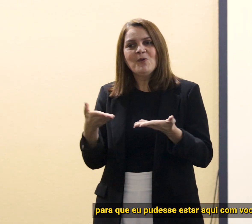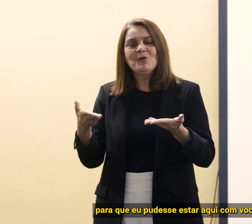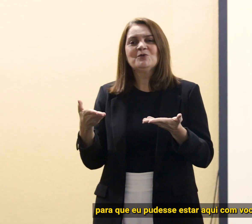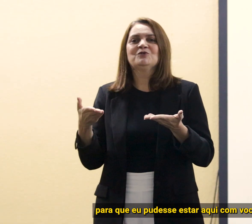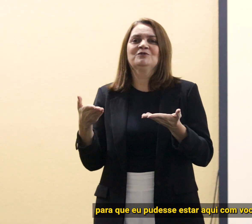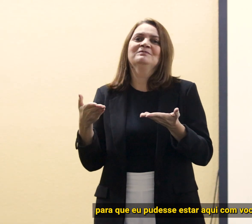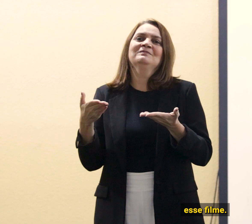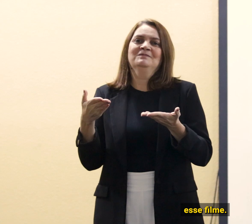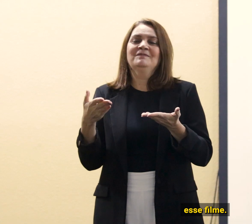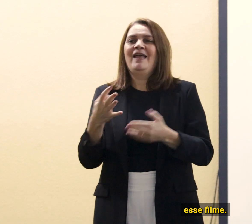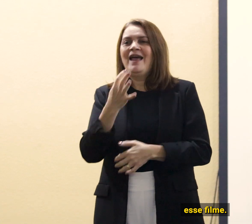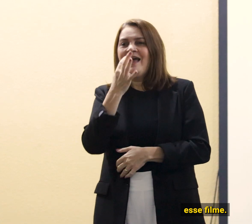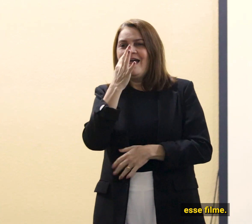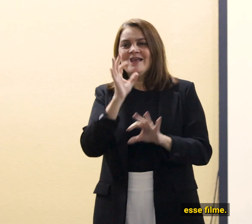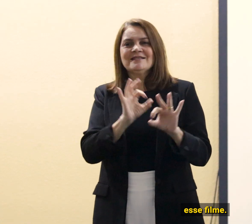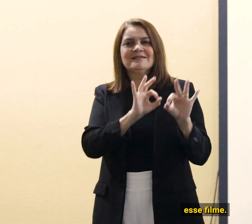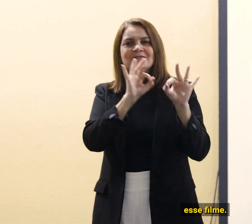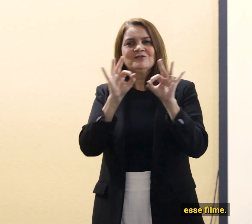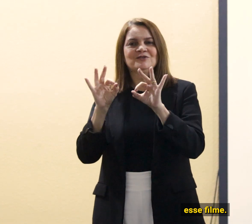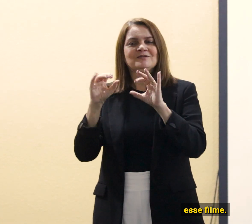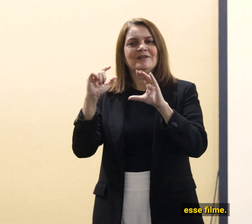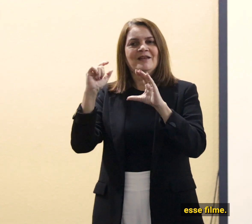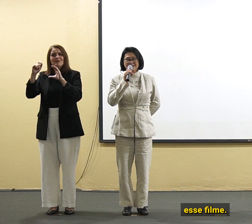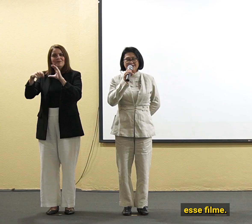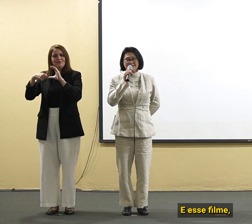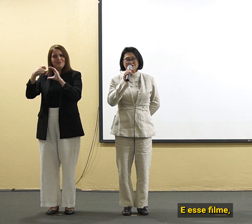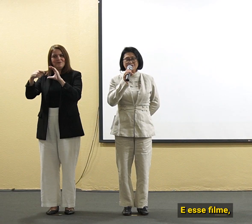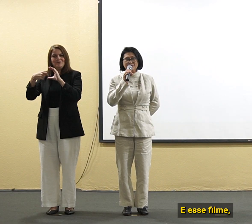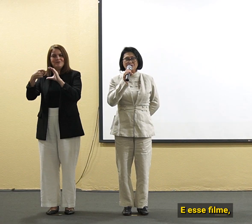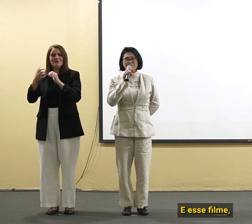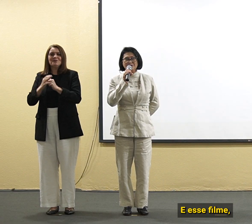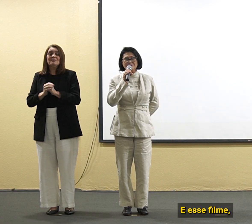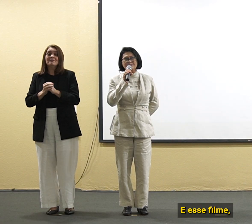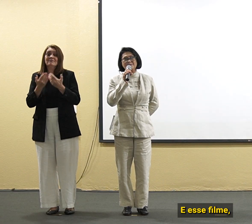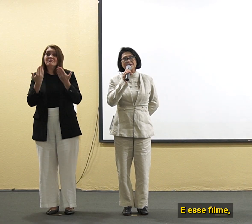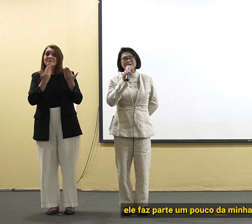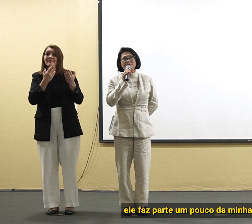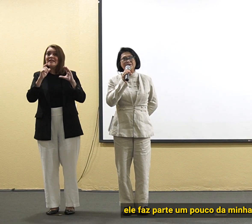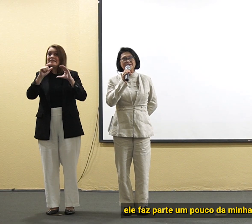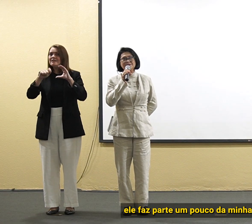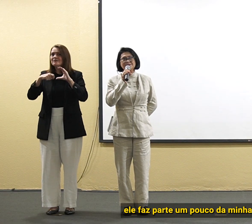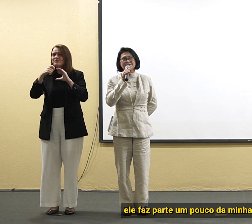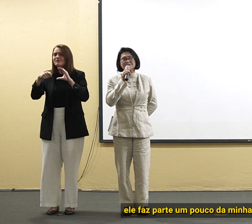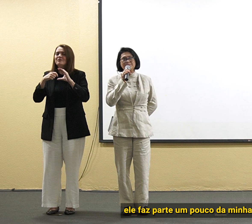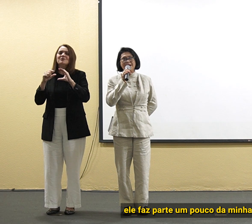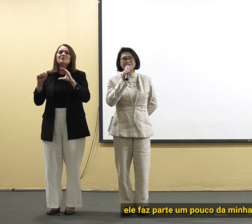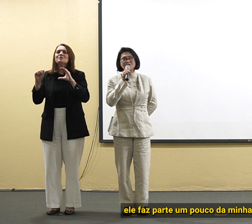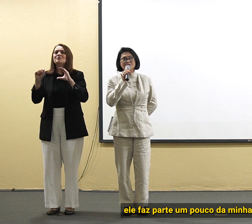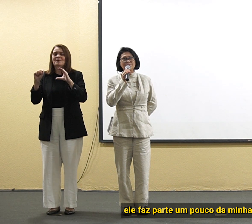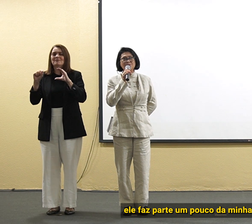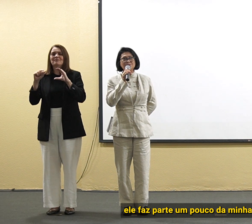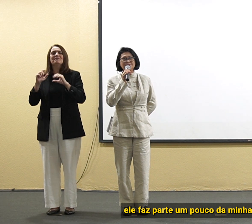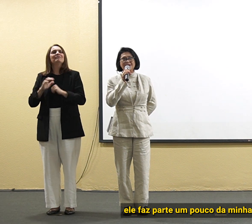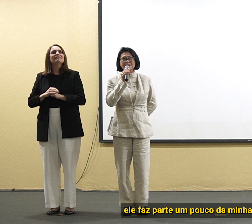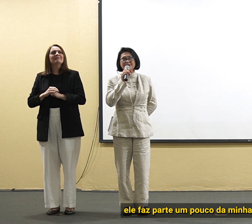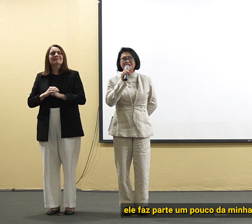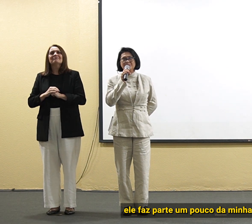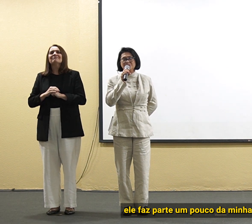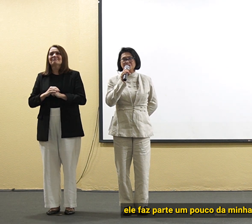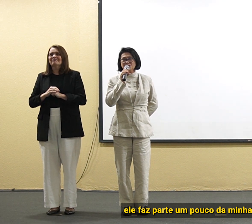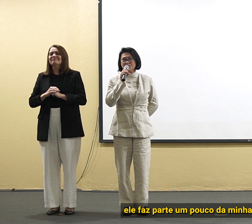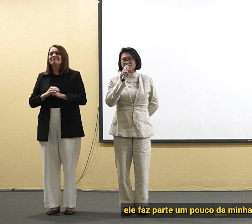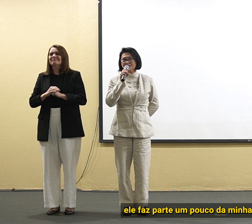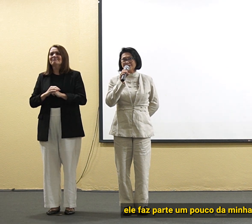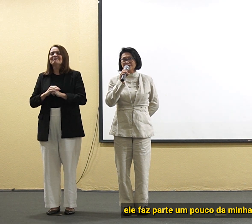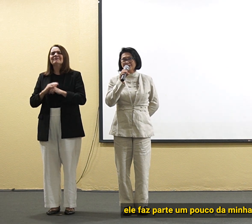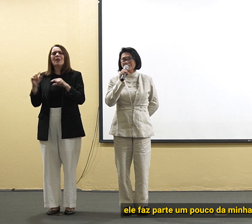assistir este filme. E este filme, ele faz parte um pouco da